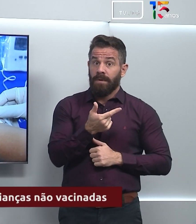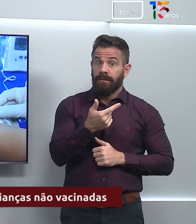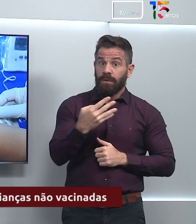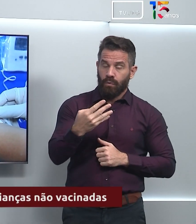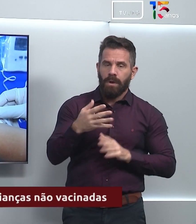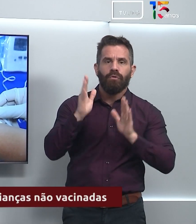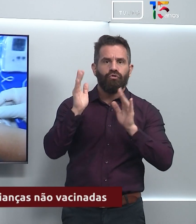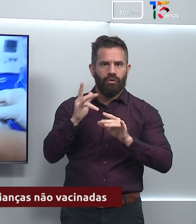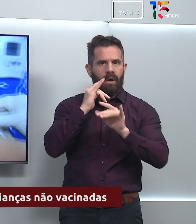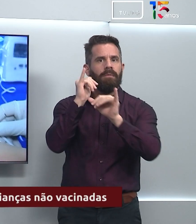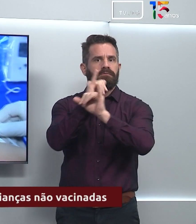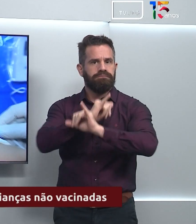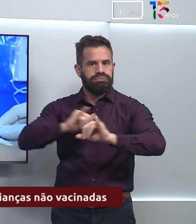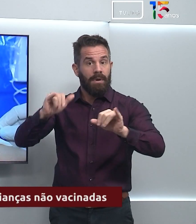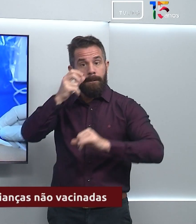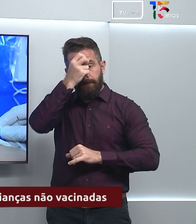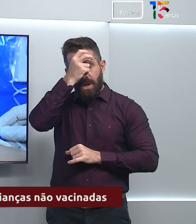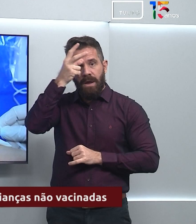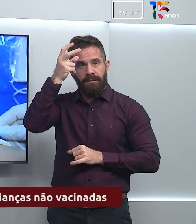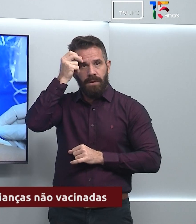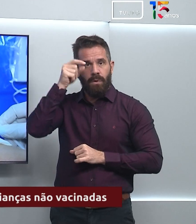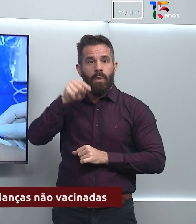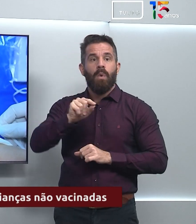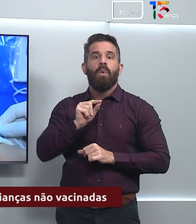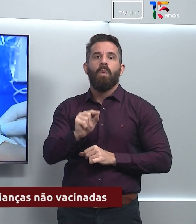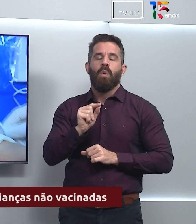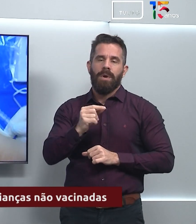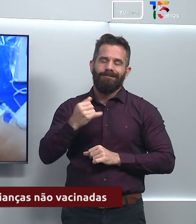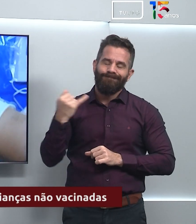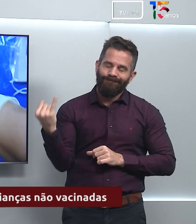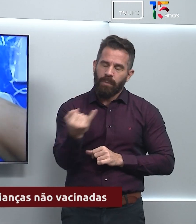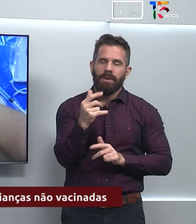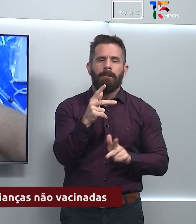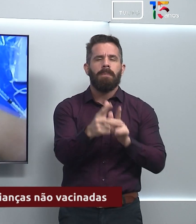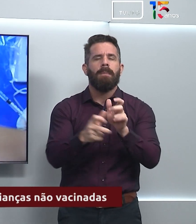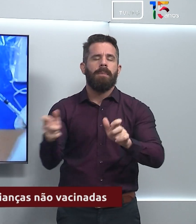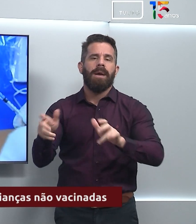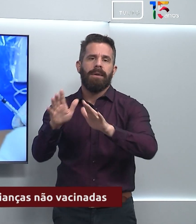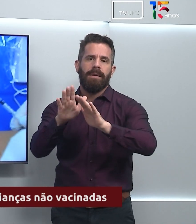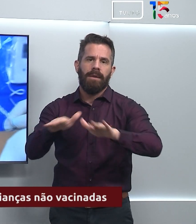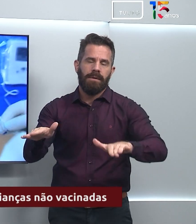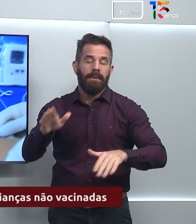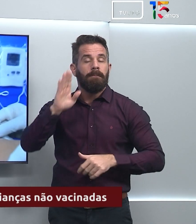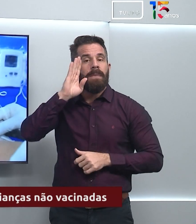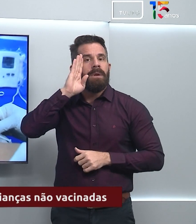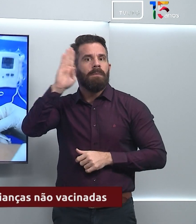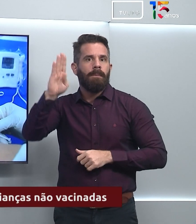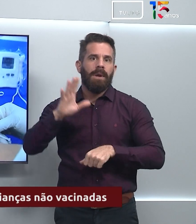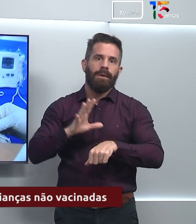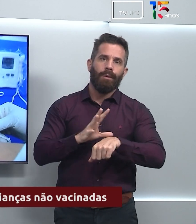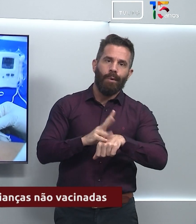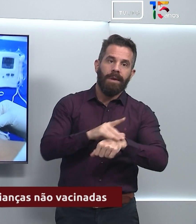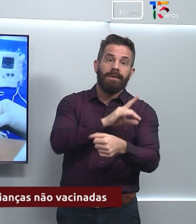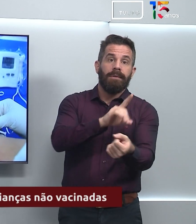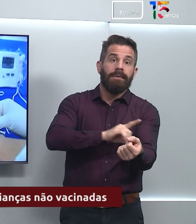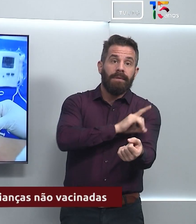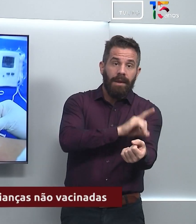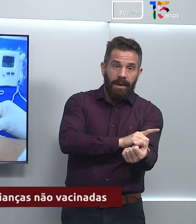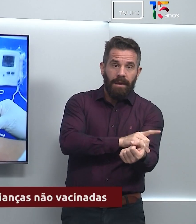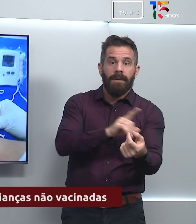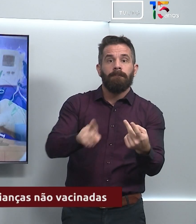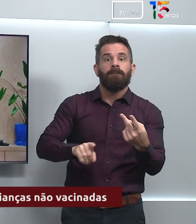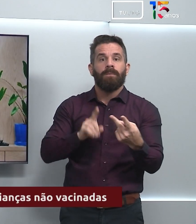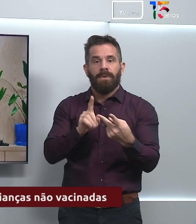emitiu alguns alertas sobre a importância da vacinação de crianças, principalmente contra doenças como a dengue e a